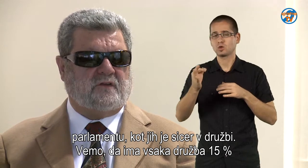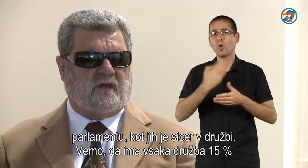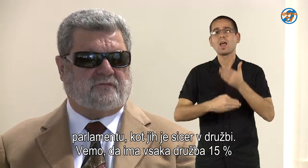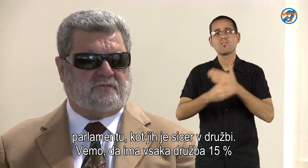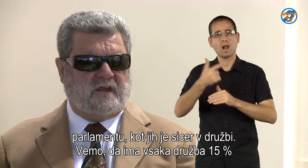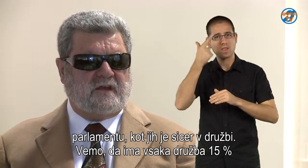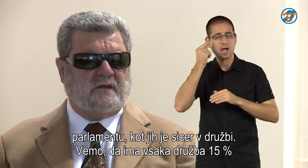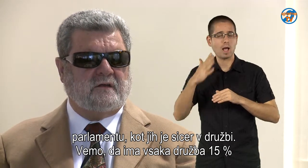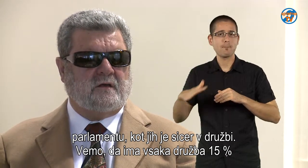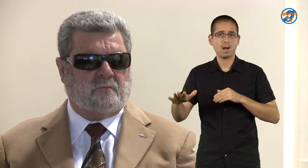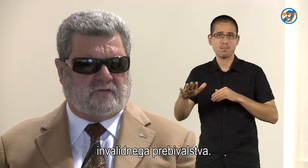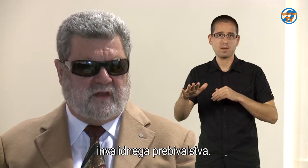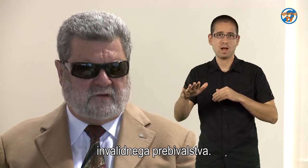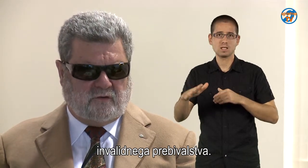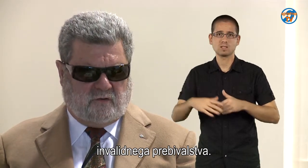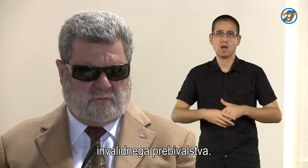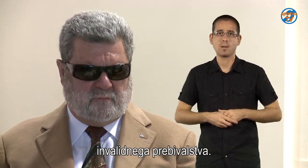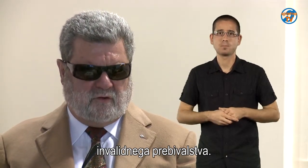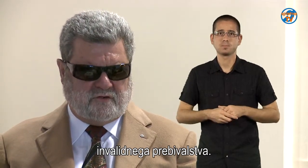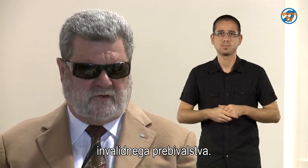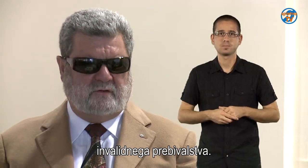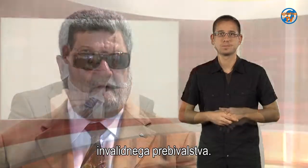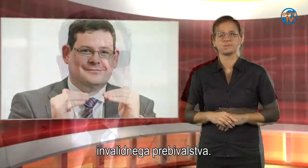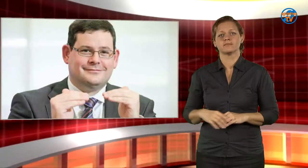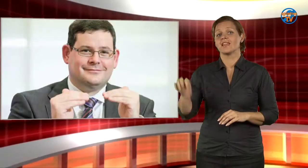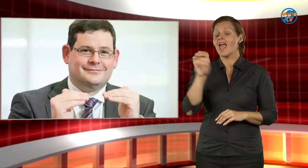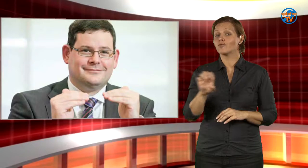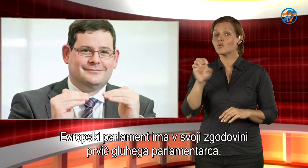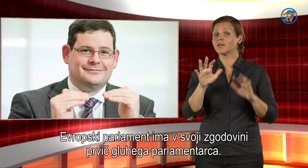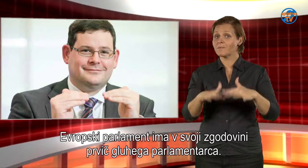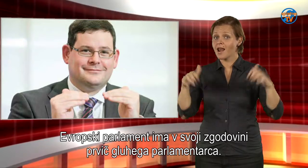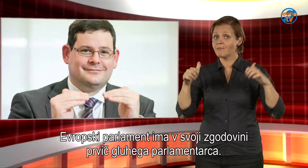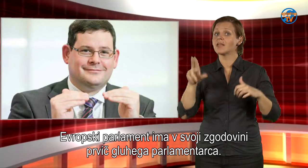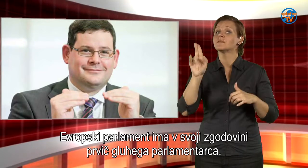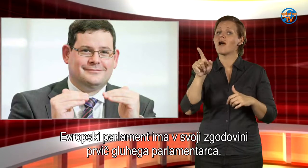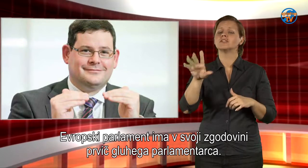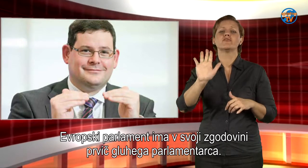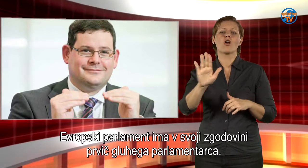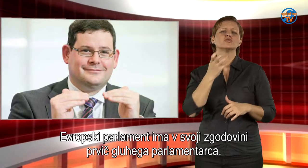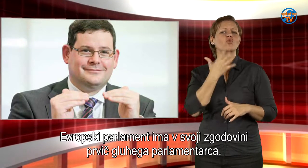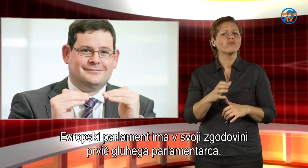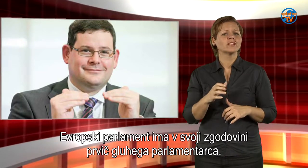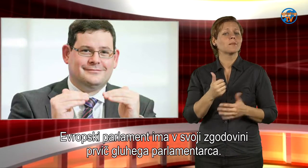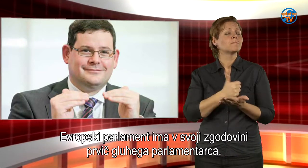are 15% of the population. Evropski parlament ima v svoji zgodovini prvič